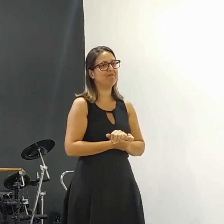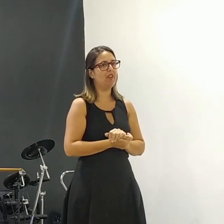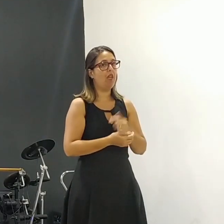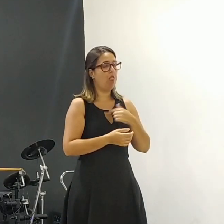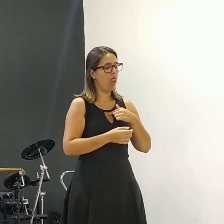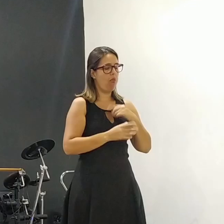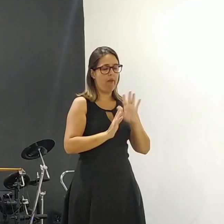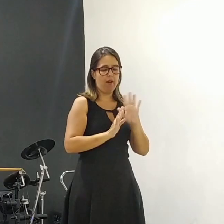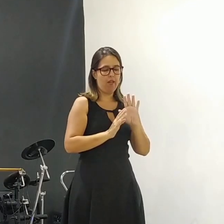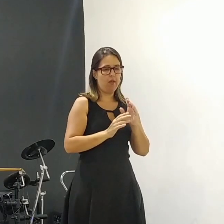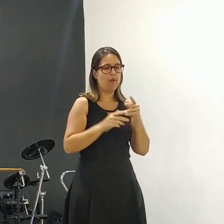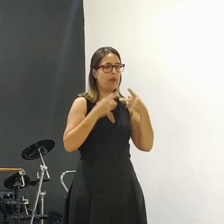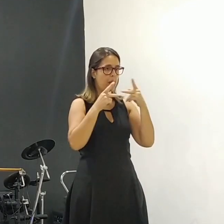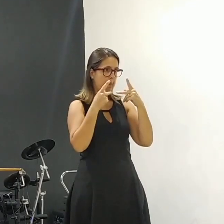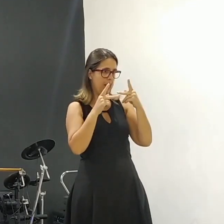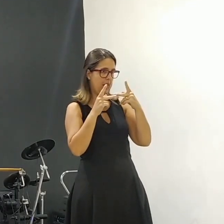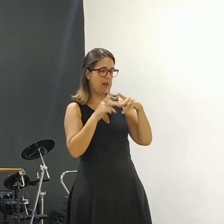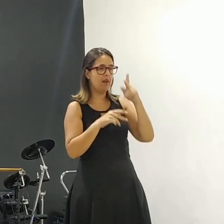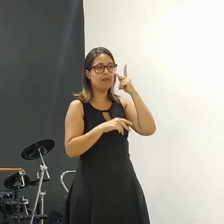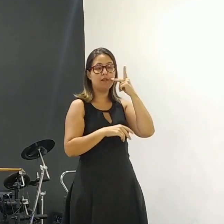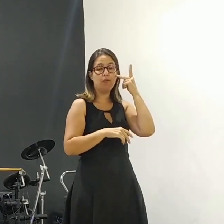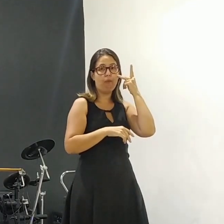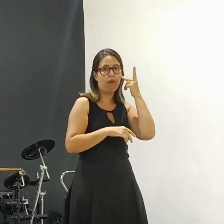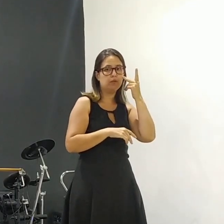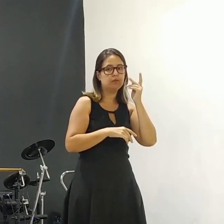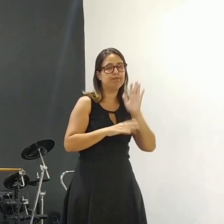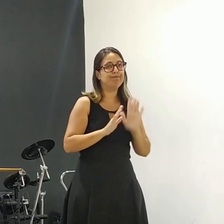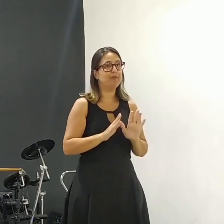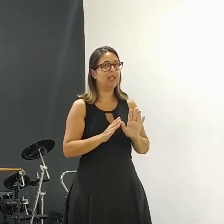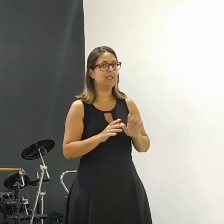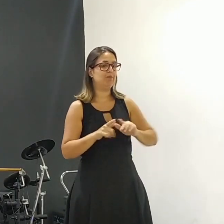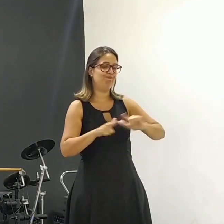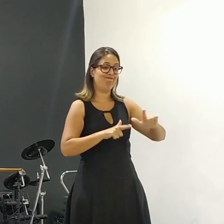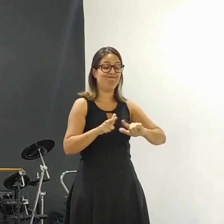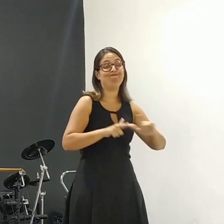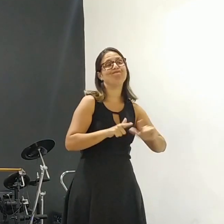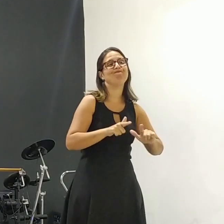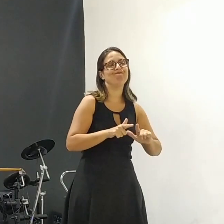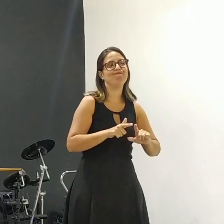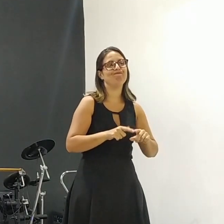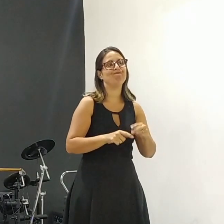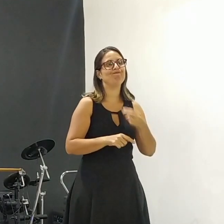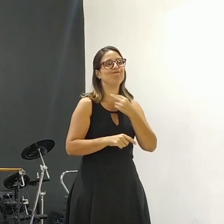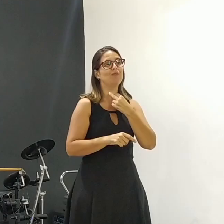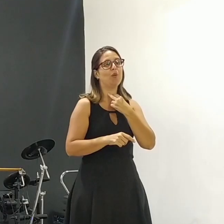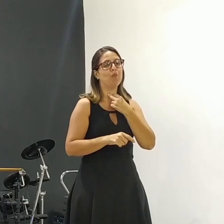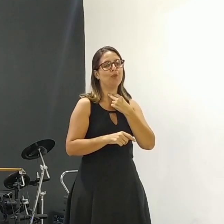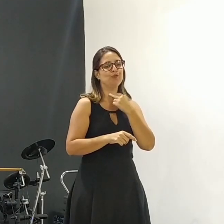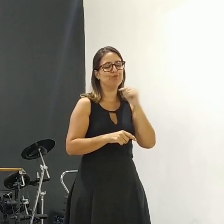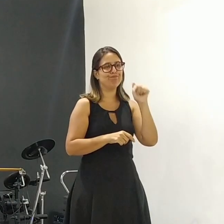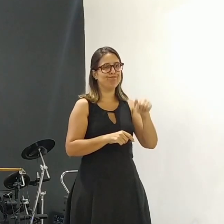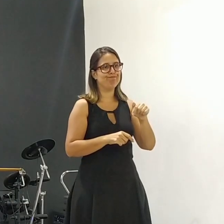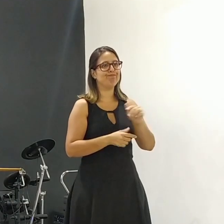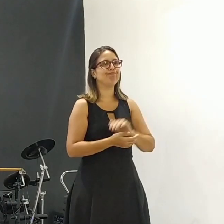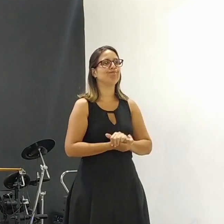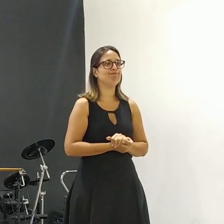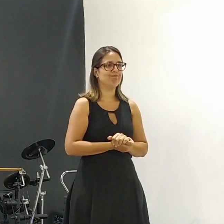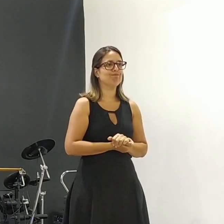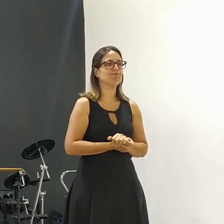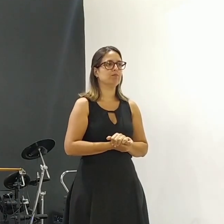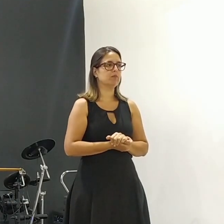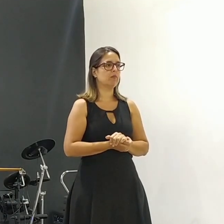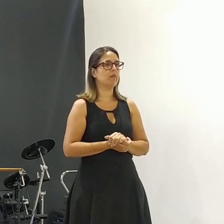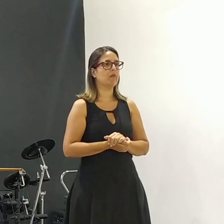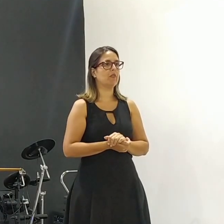seria eu que ia pregar hoje quem ia pregar era o Diácono Elton, mas ele está de serviço hoje, não pôde estar aqui conosco. Mas estou